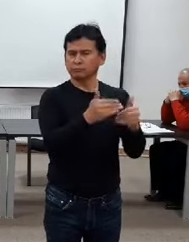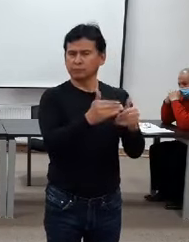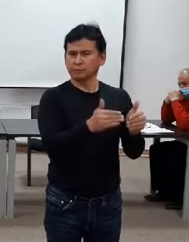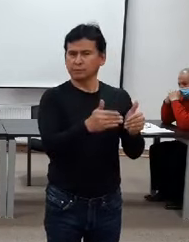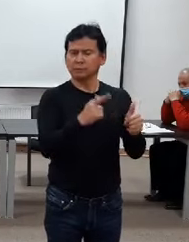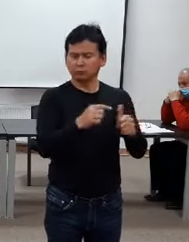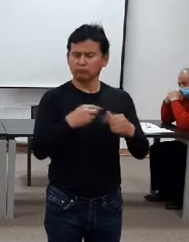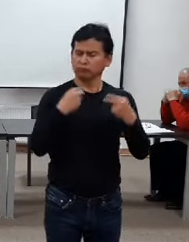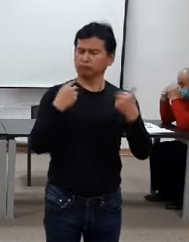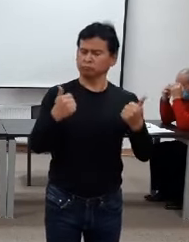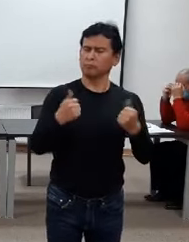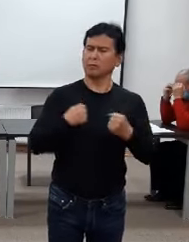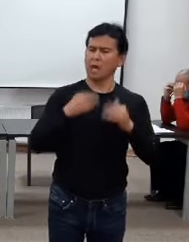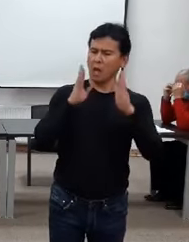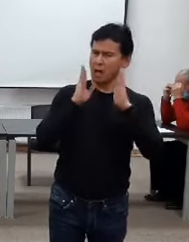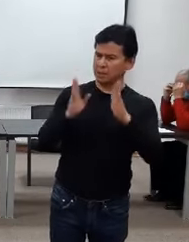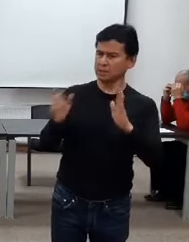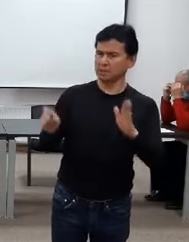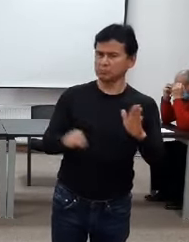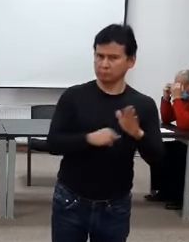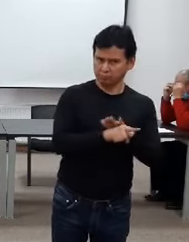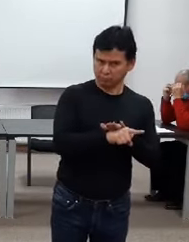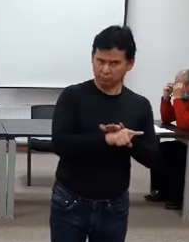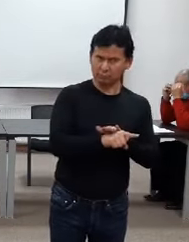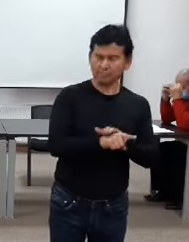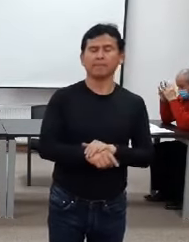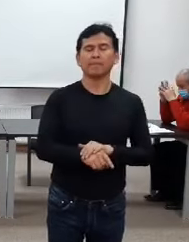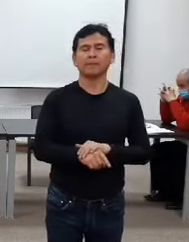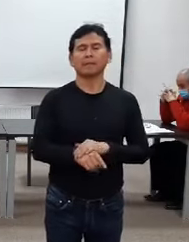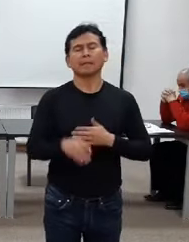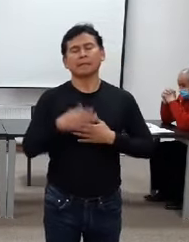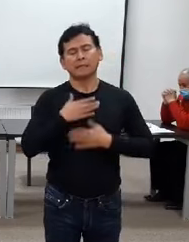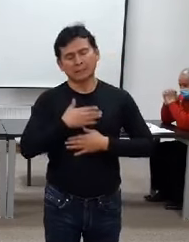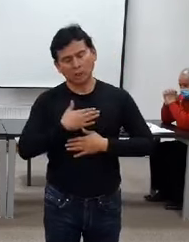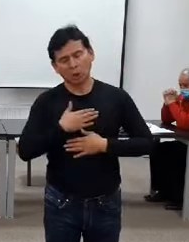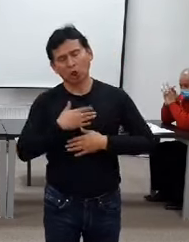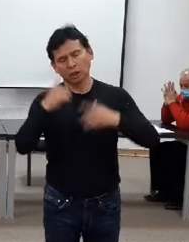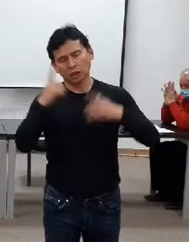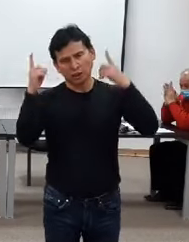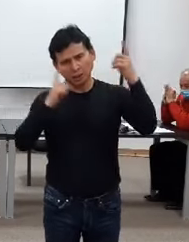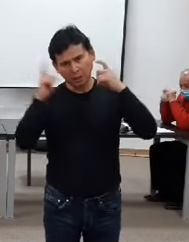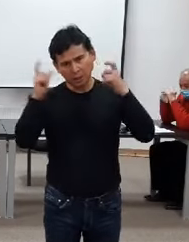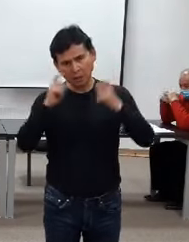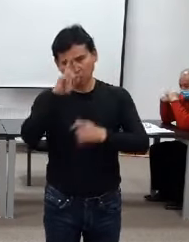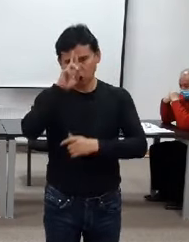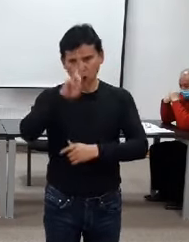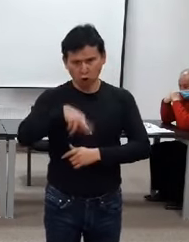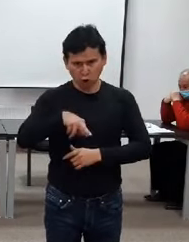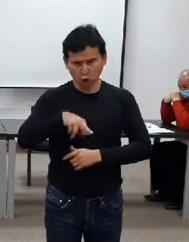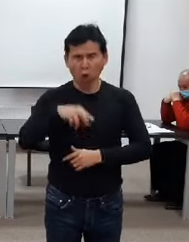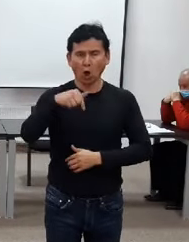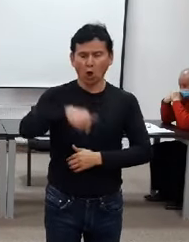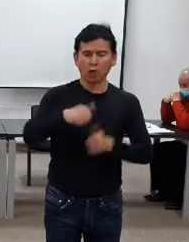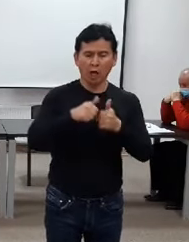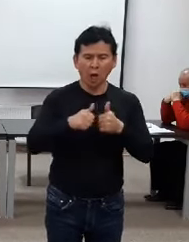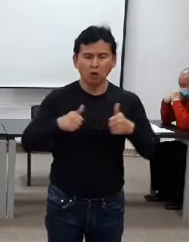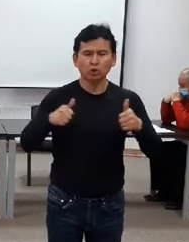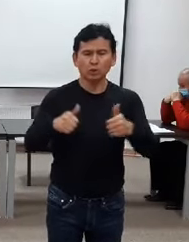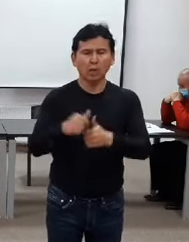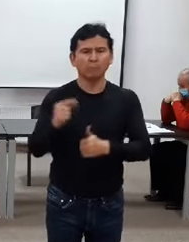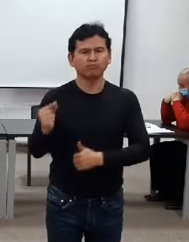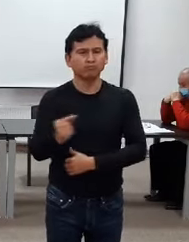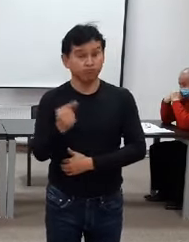y dispuestos para poder atender a nuestra paciente. Quiero volver a destacar eso. Nuestro rol de hoy día como autoridades